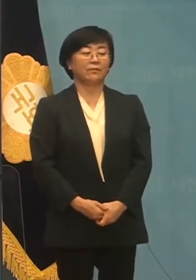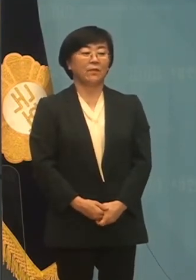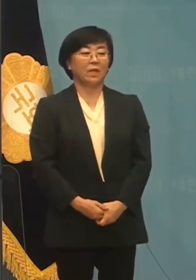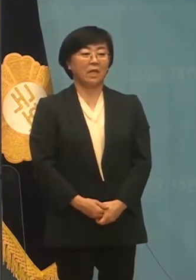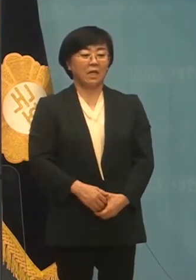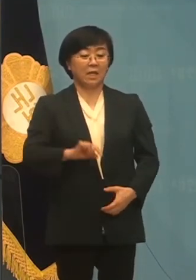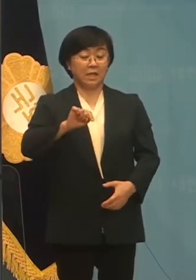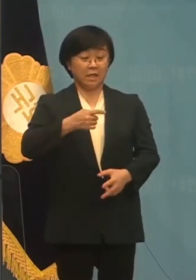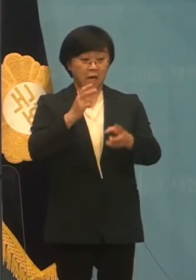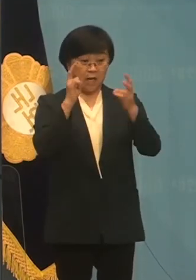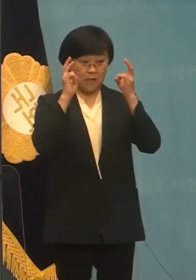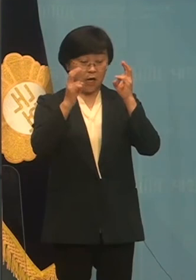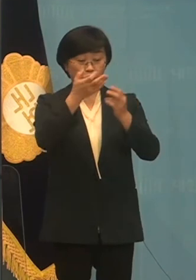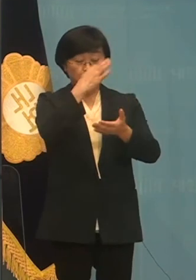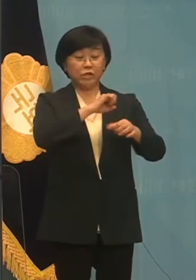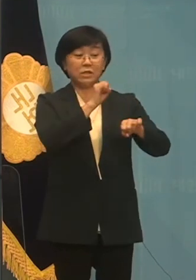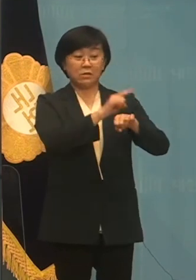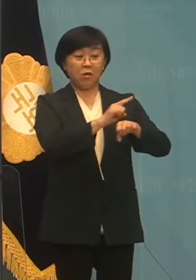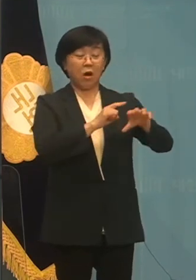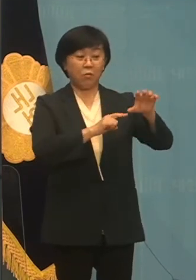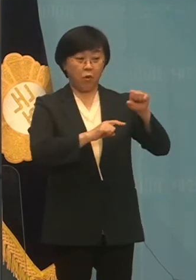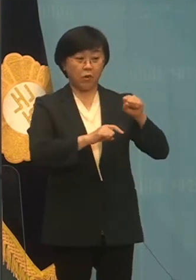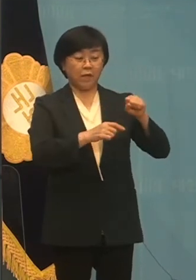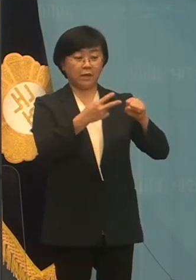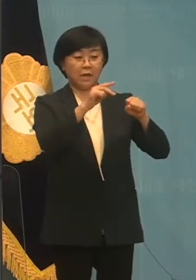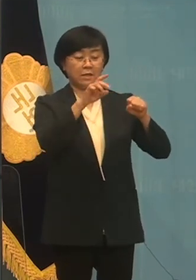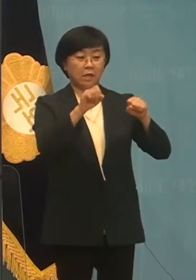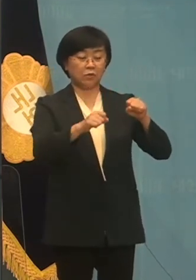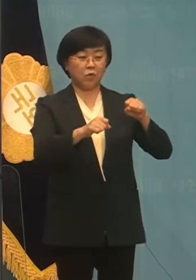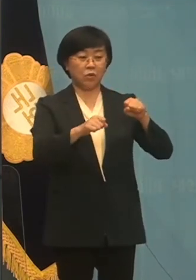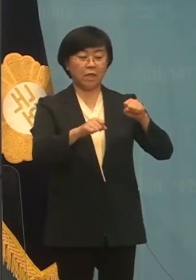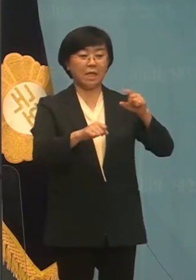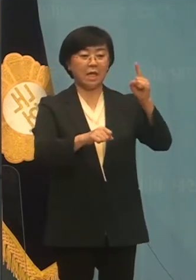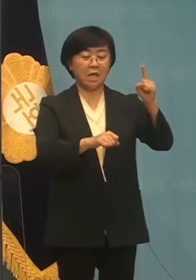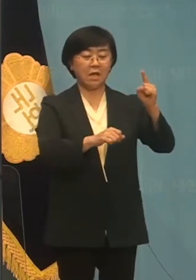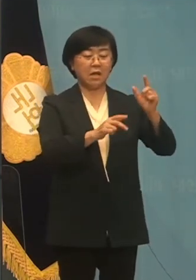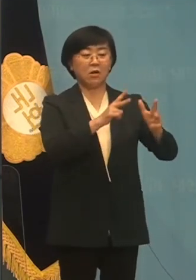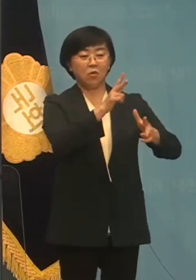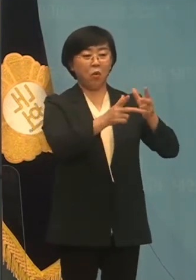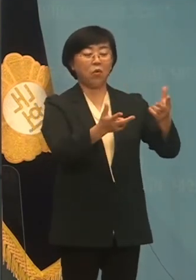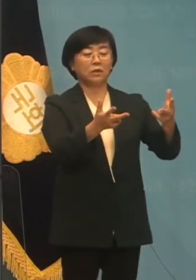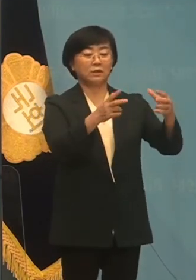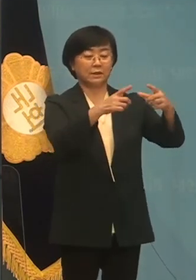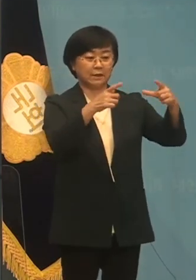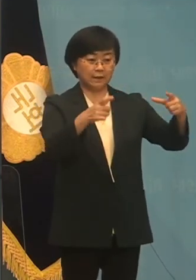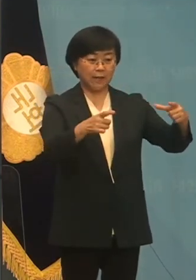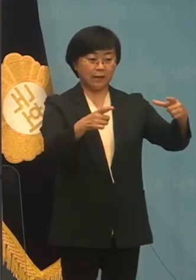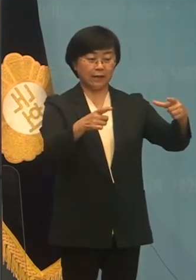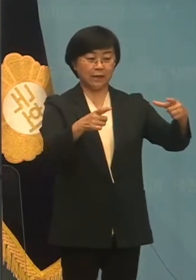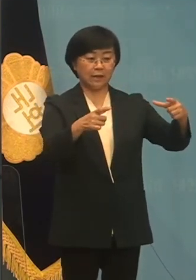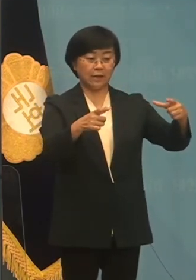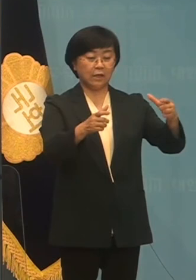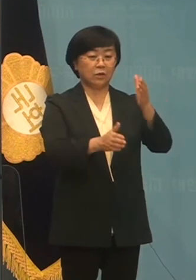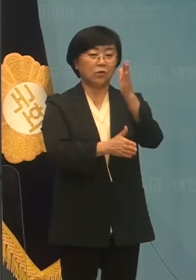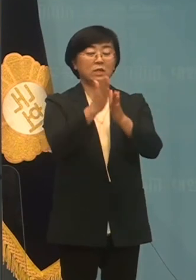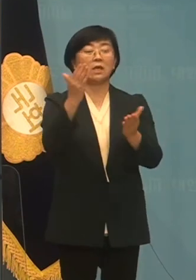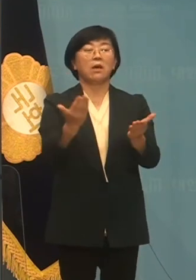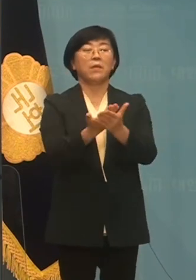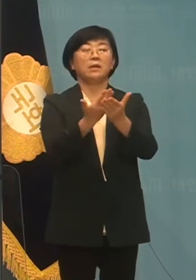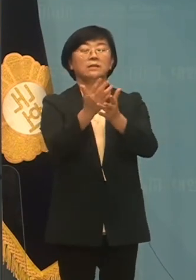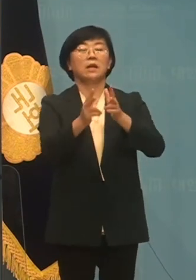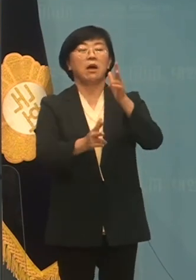자사의 수익성 확보가 최우선이기에 대장동 1공단 결합도시개발 사업과 같은 도시개발